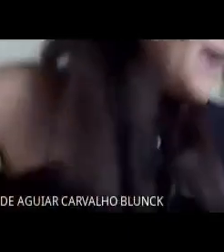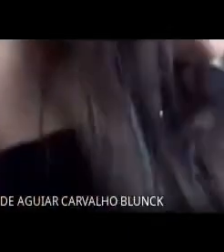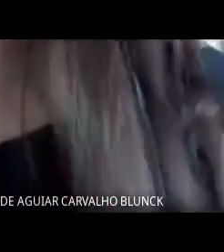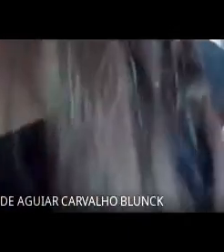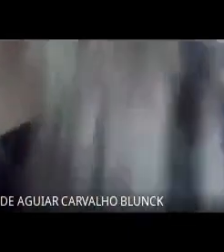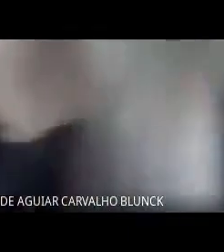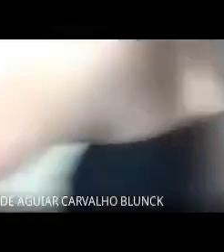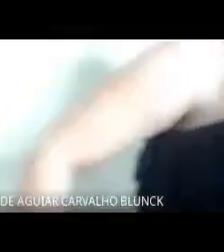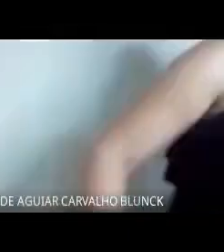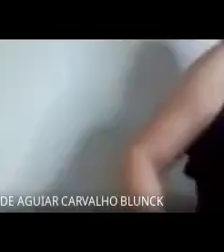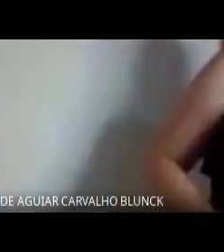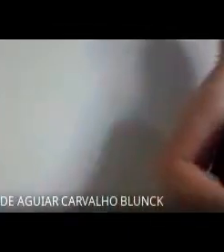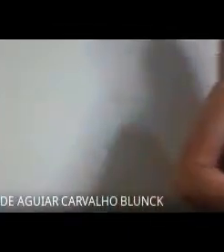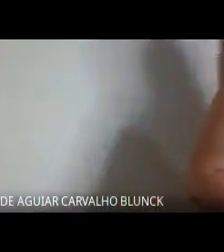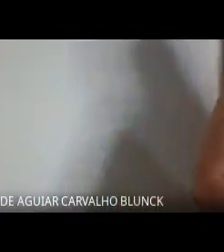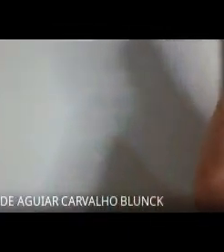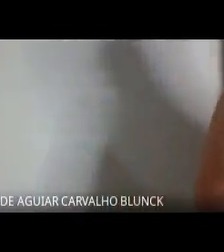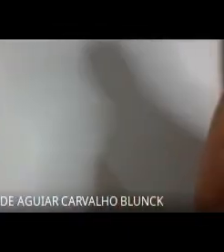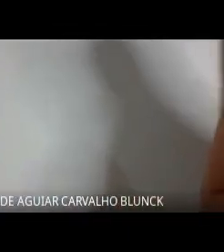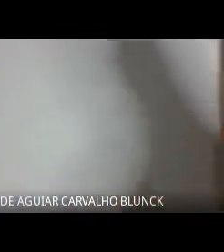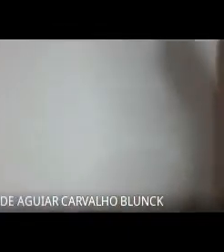da linguagem de sinais, ela